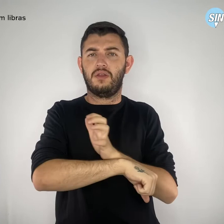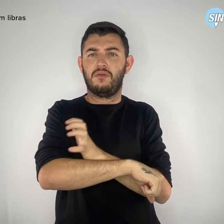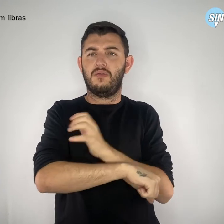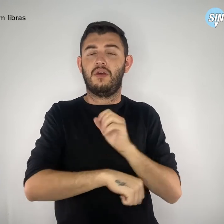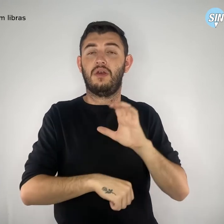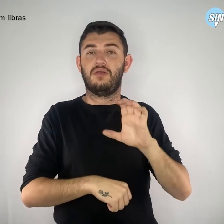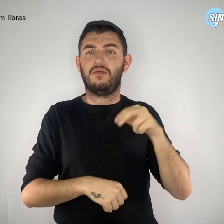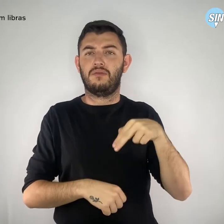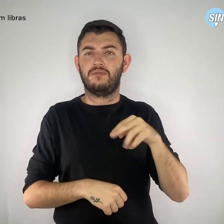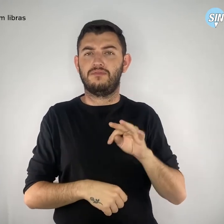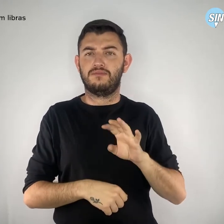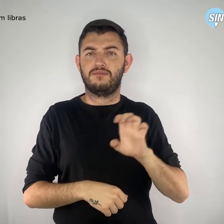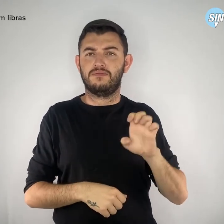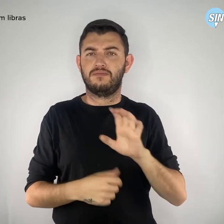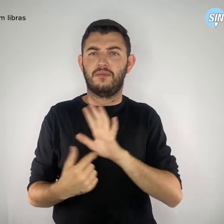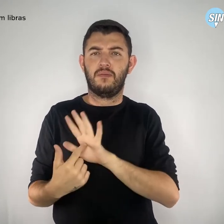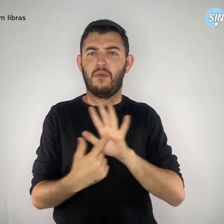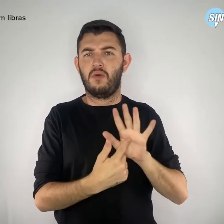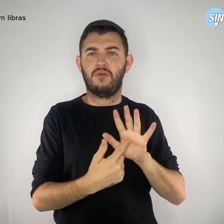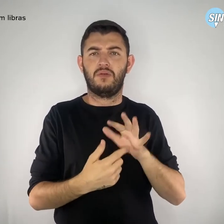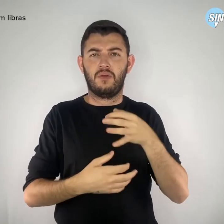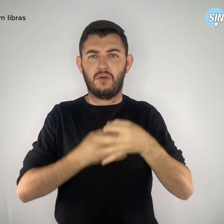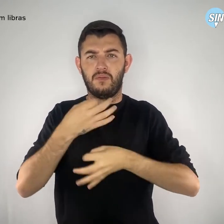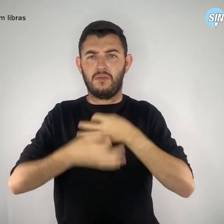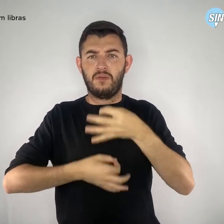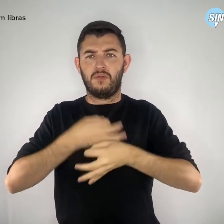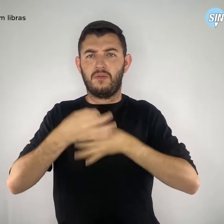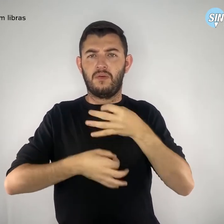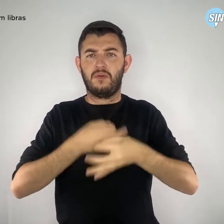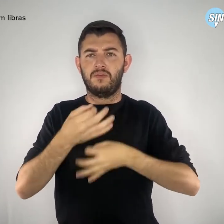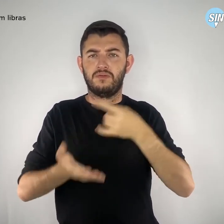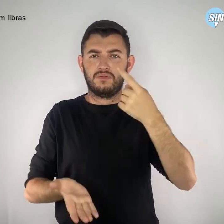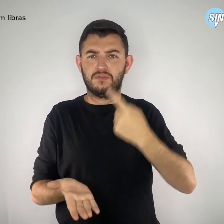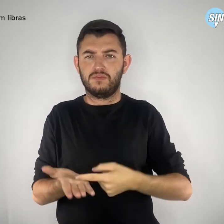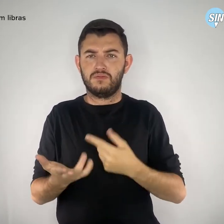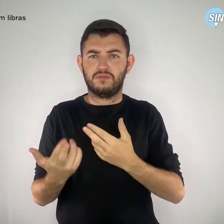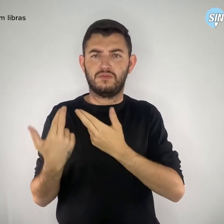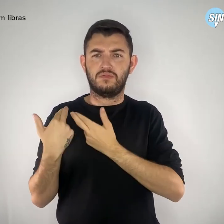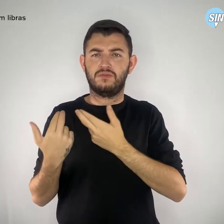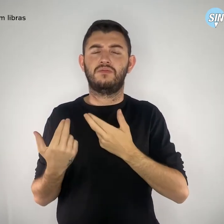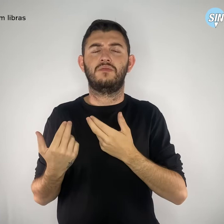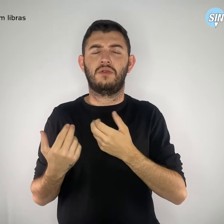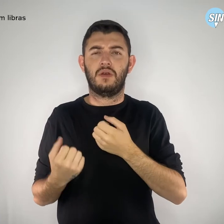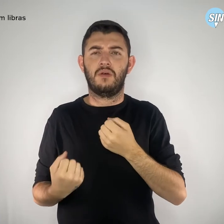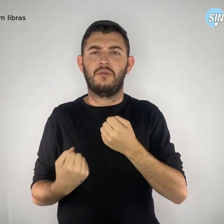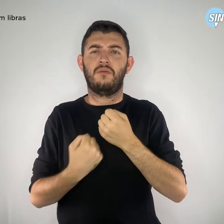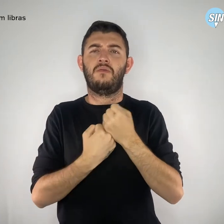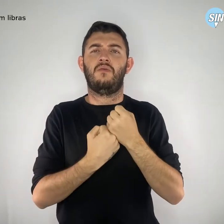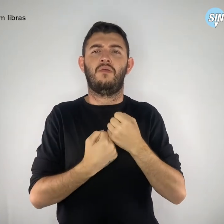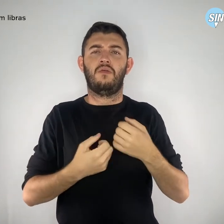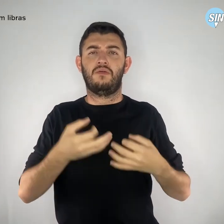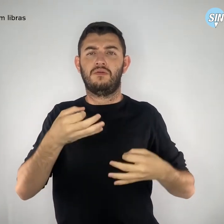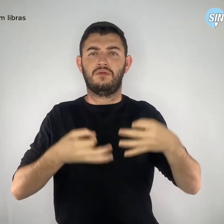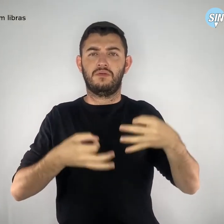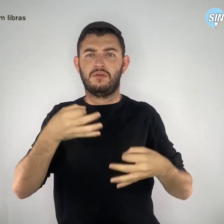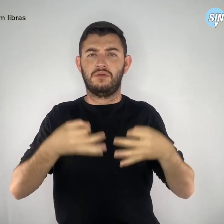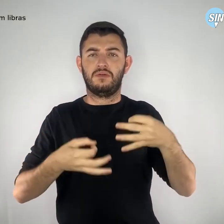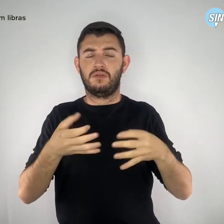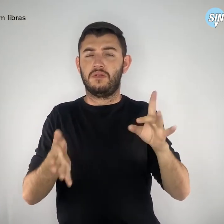o seu posicionamento de compromisso e justiça com a verdadeira história do povo negro